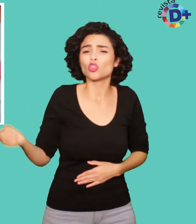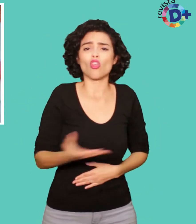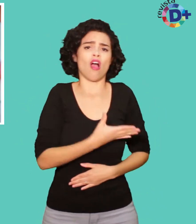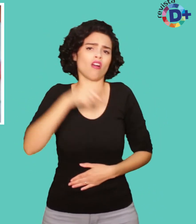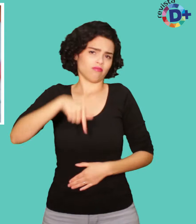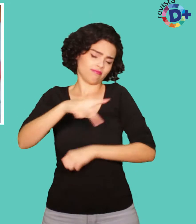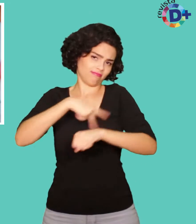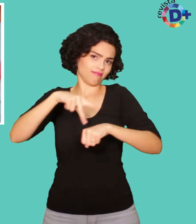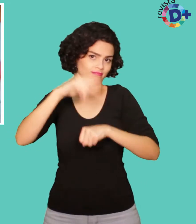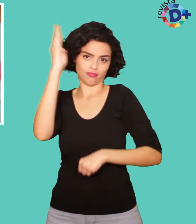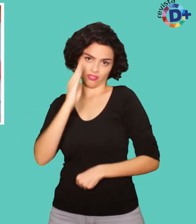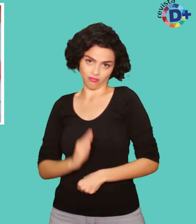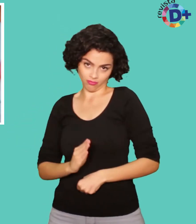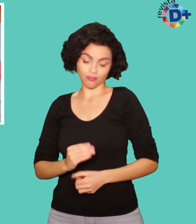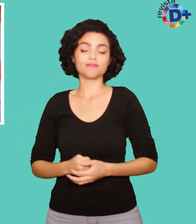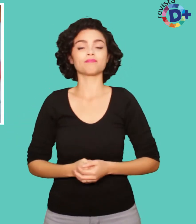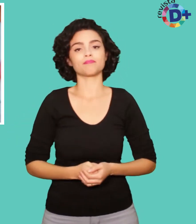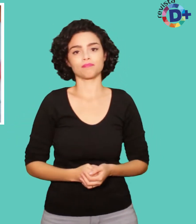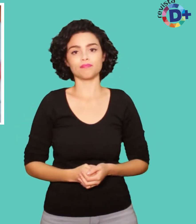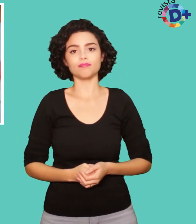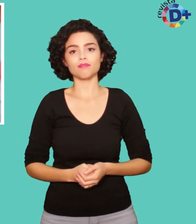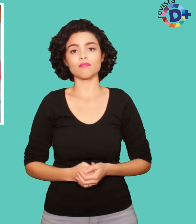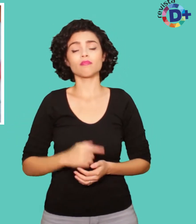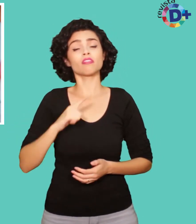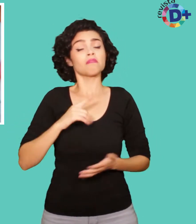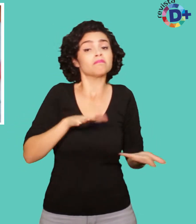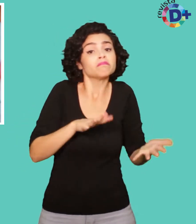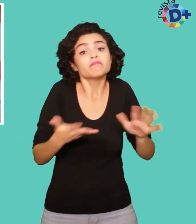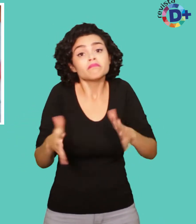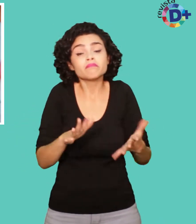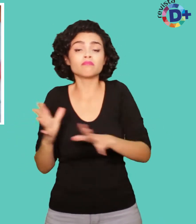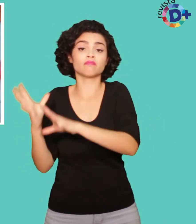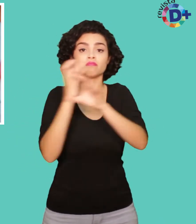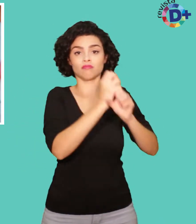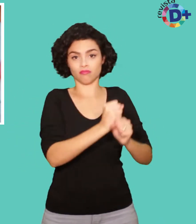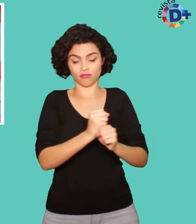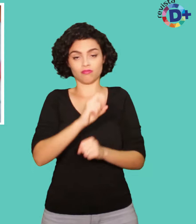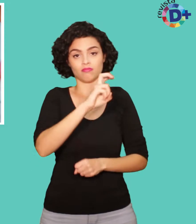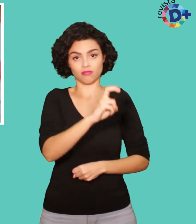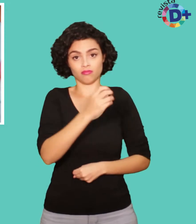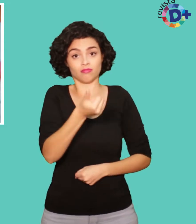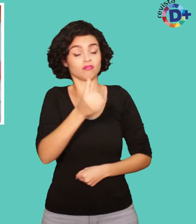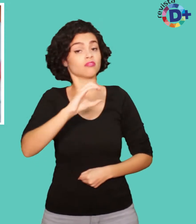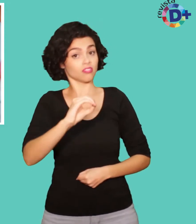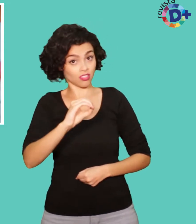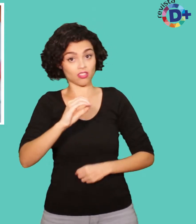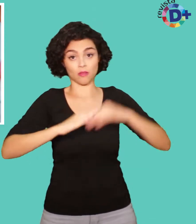extremamente nova no brasil são aproximadamente 560